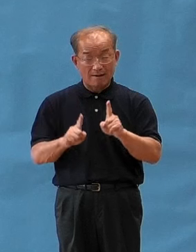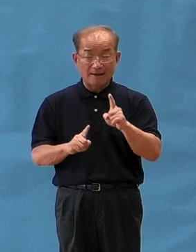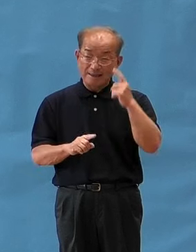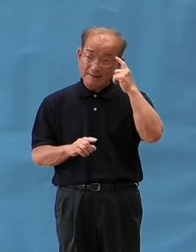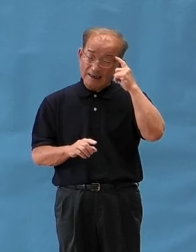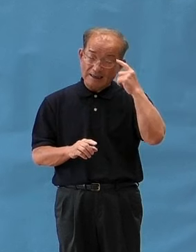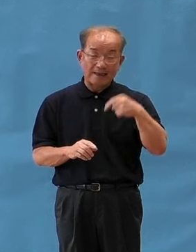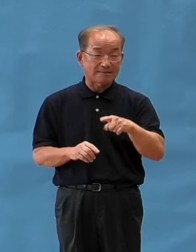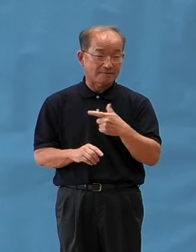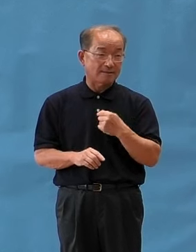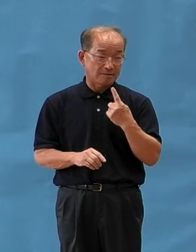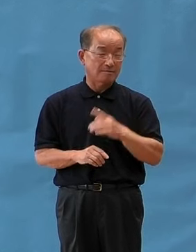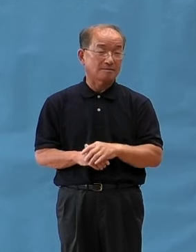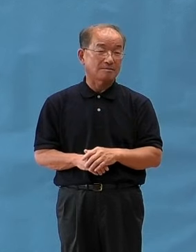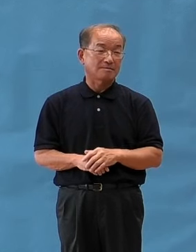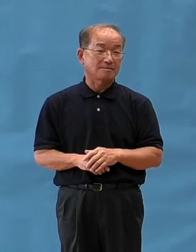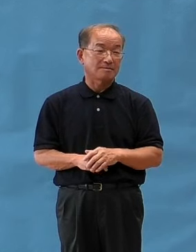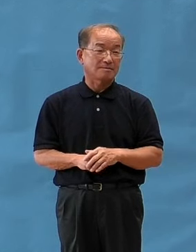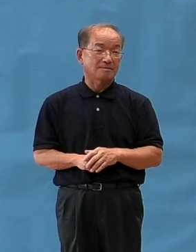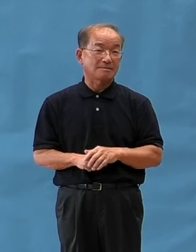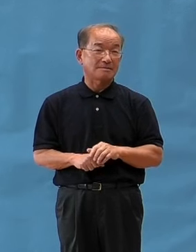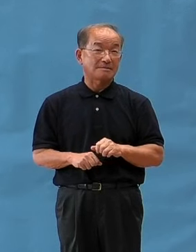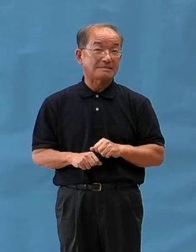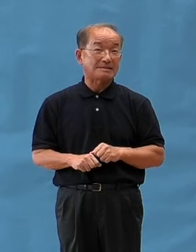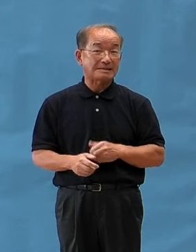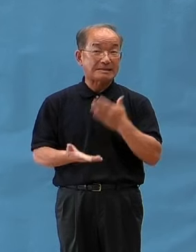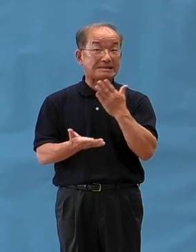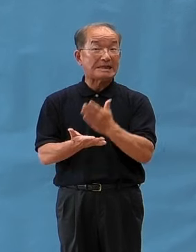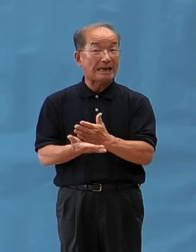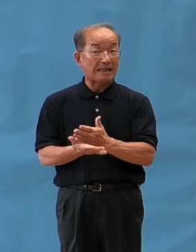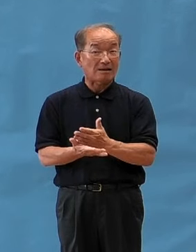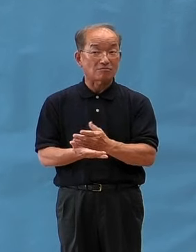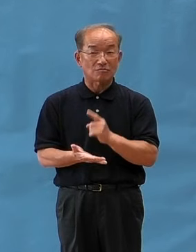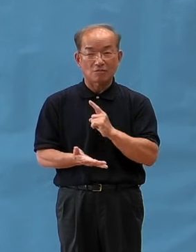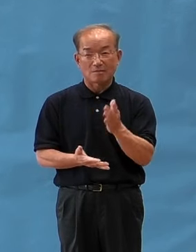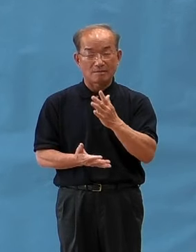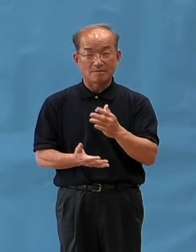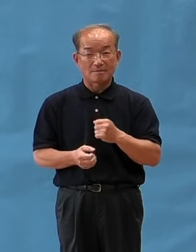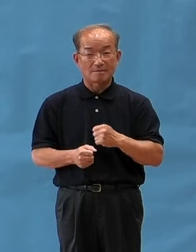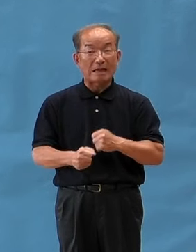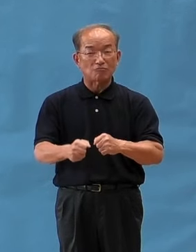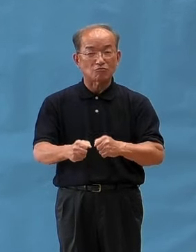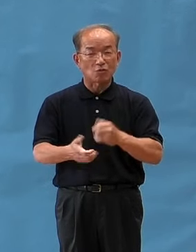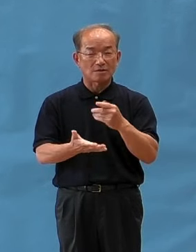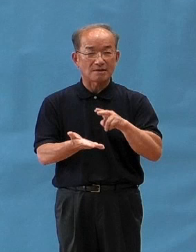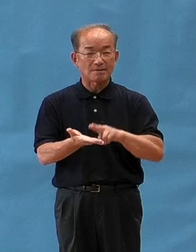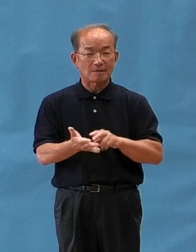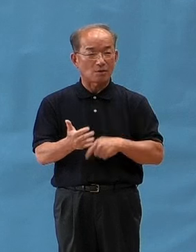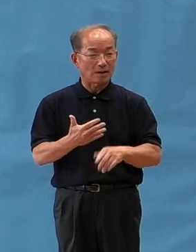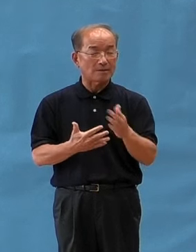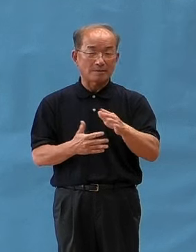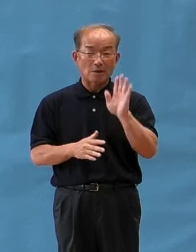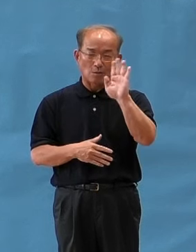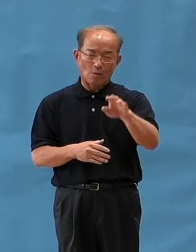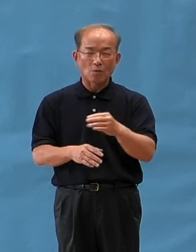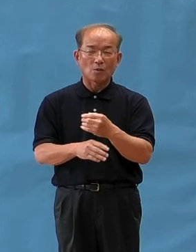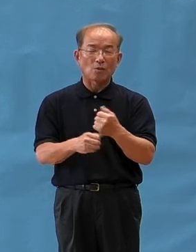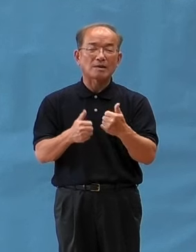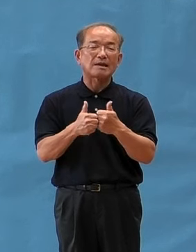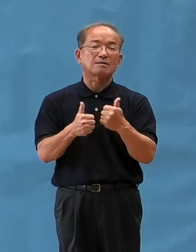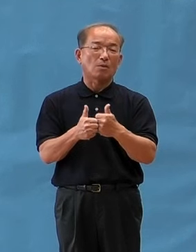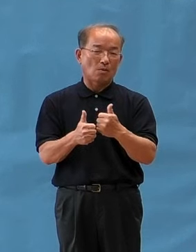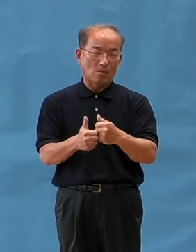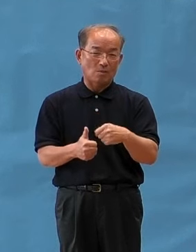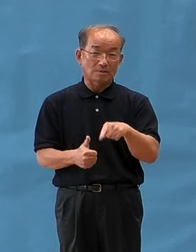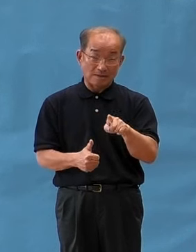厳密に言うとやらないって決めてるわけじゃありませんけど、やるって決めてるわけではなくて、今後検討していくということになるということ